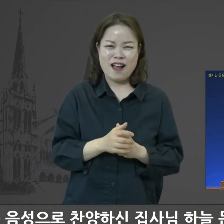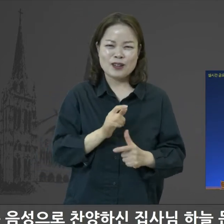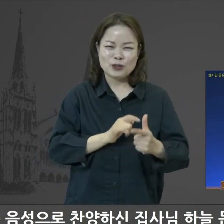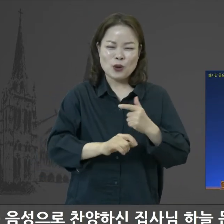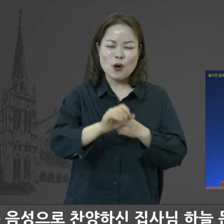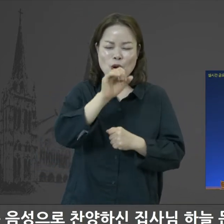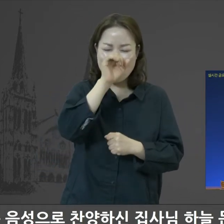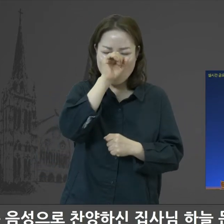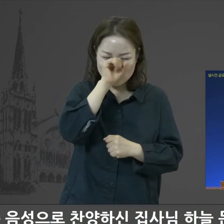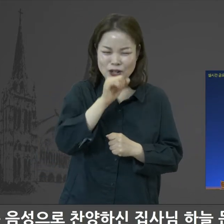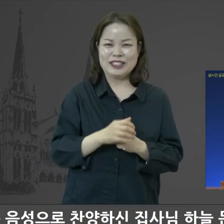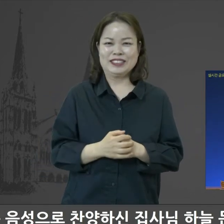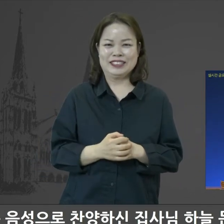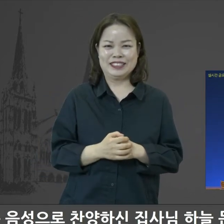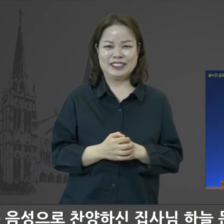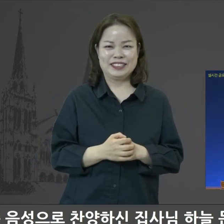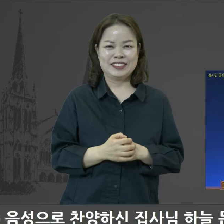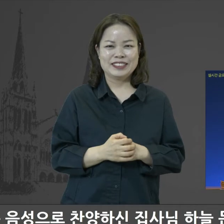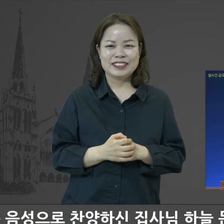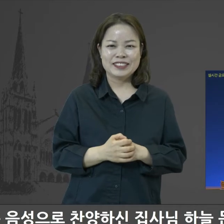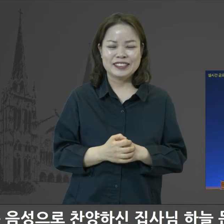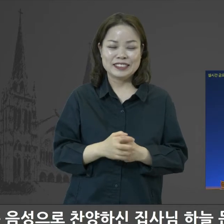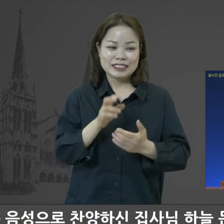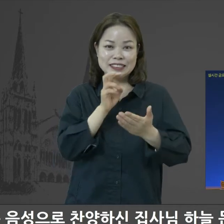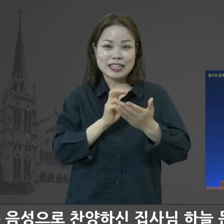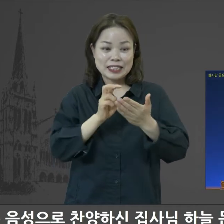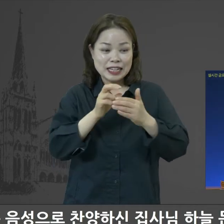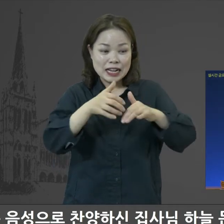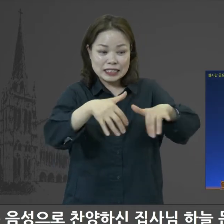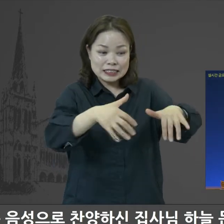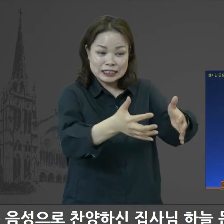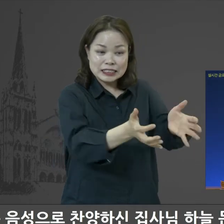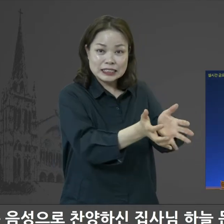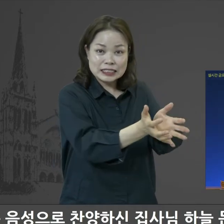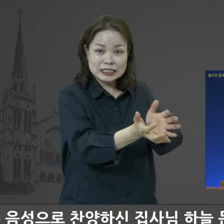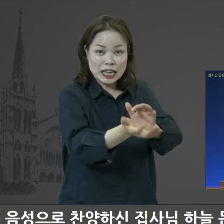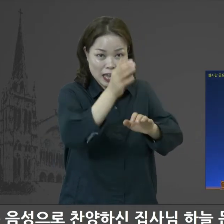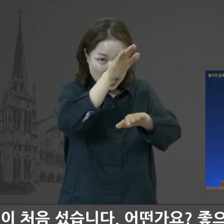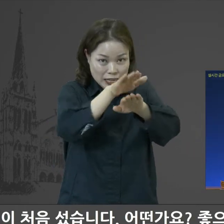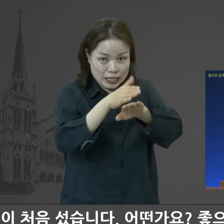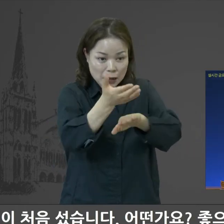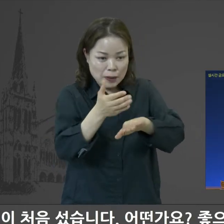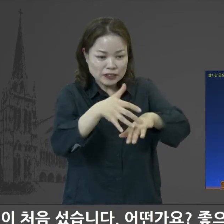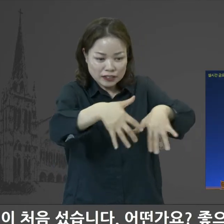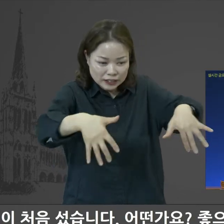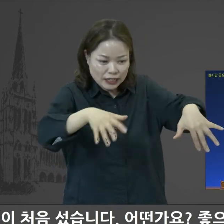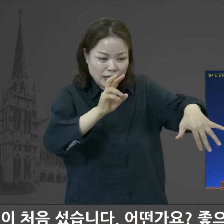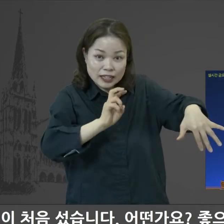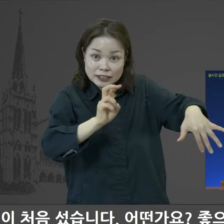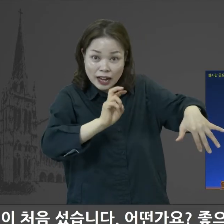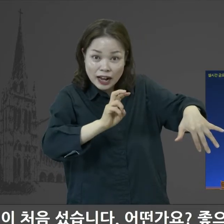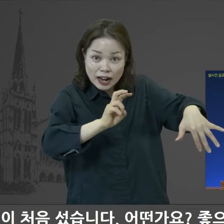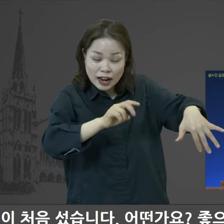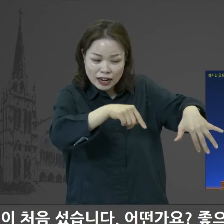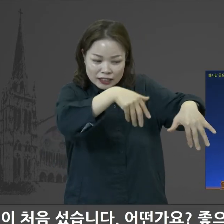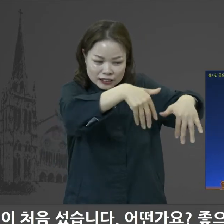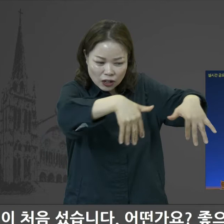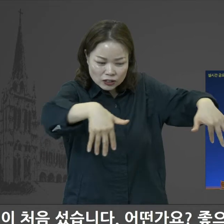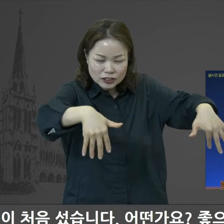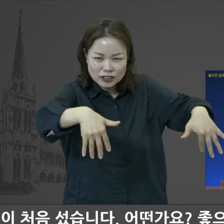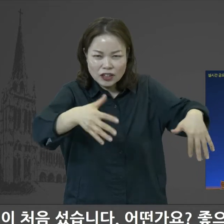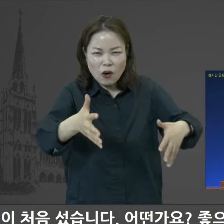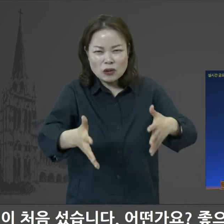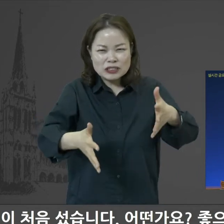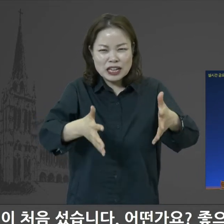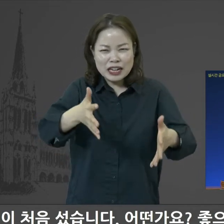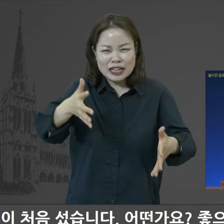좋아질 겁니다. 이 찬양팀을 이렇게 쓰게 된 것, 처음엔 이제 조금 어색한 부분도 있으실지